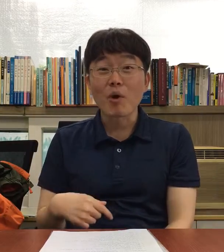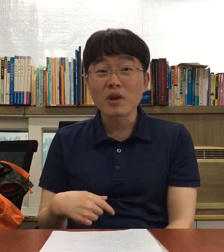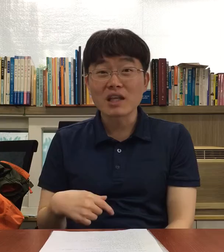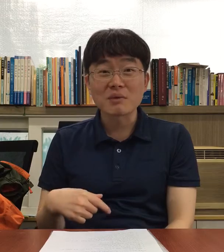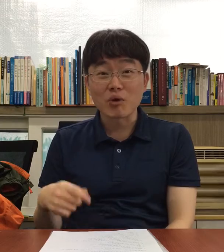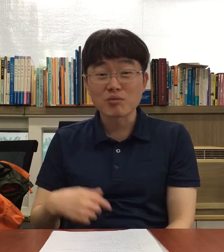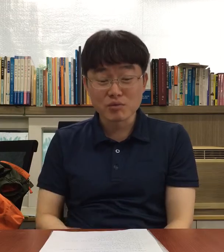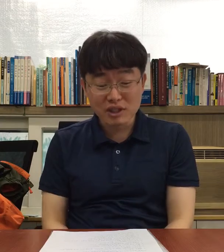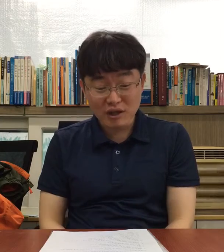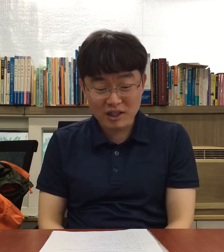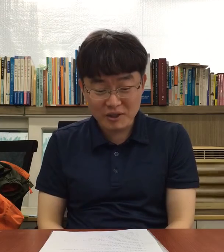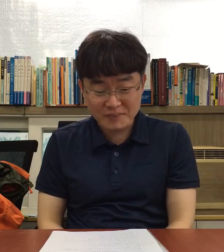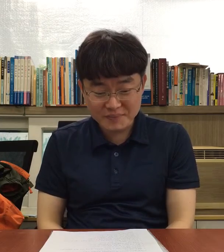명언에 나오는 부분이긴 한데요.